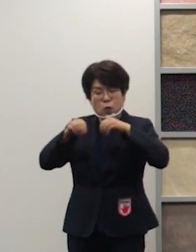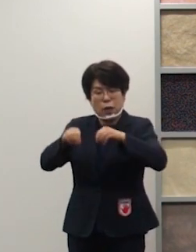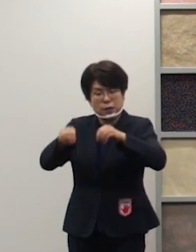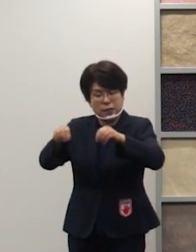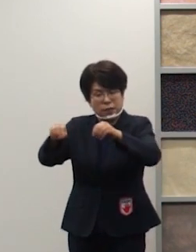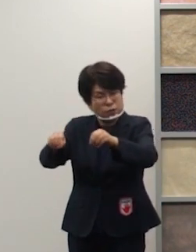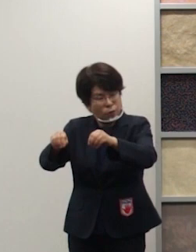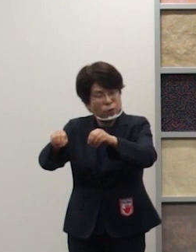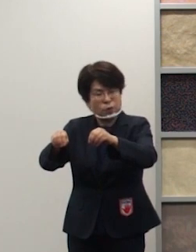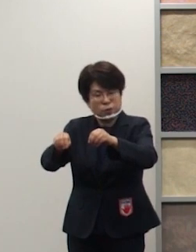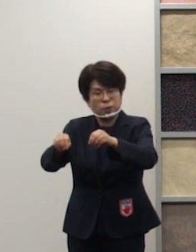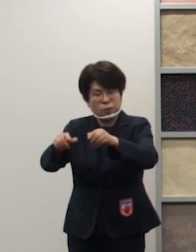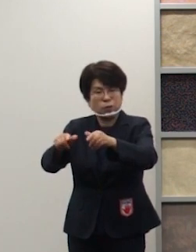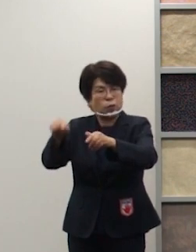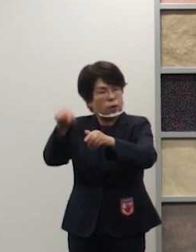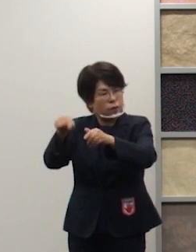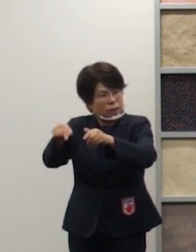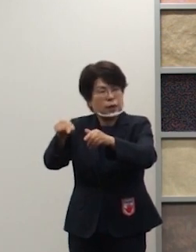くは